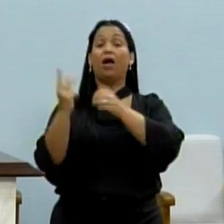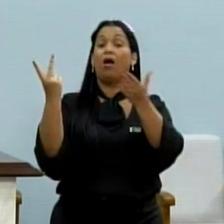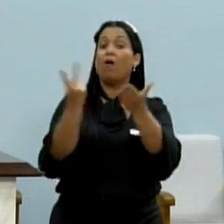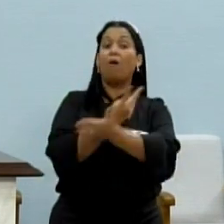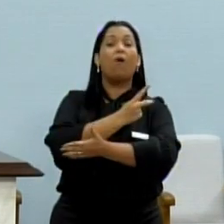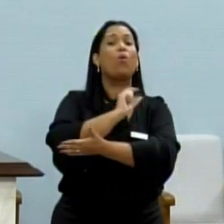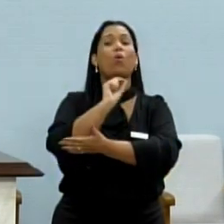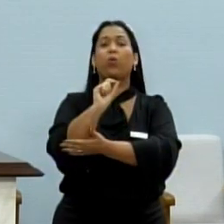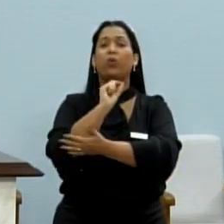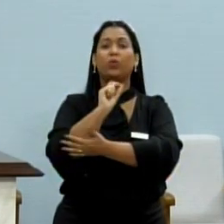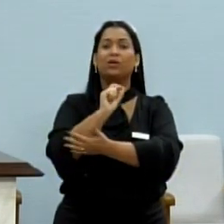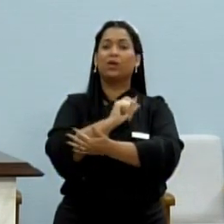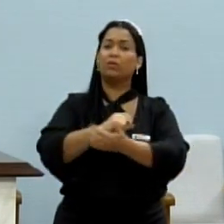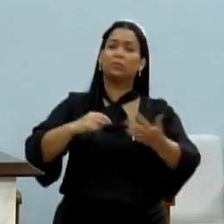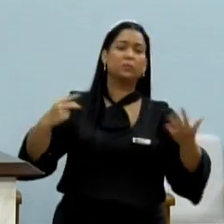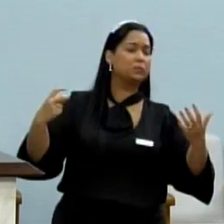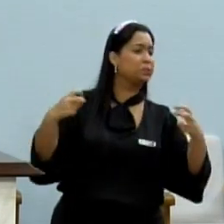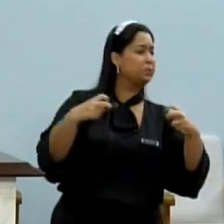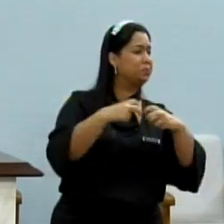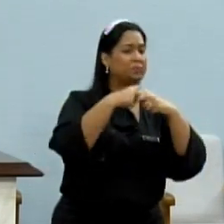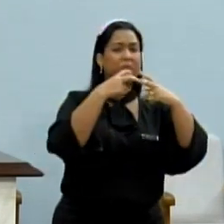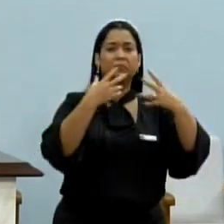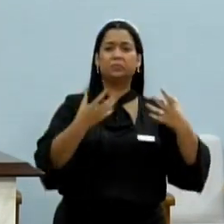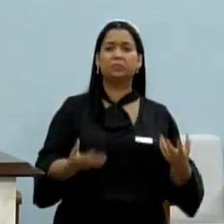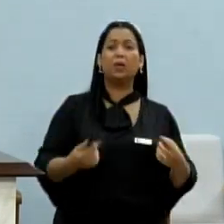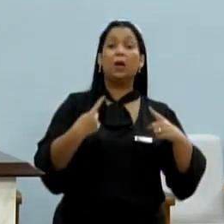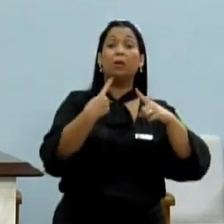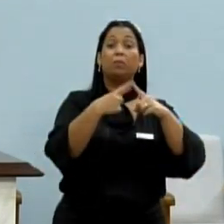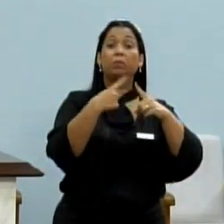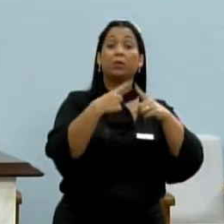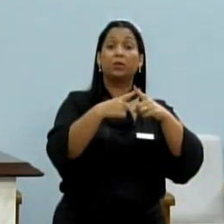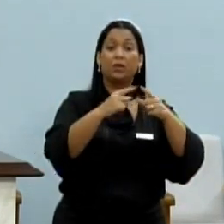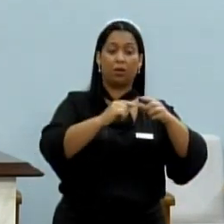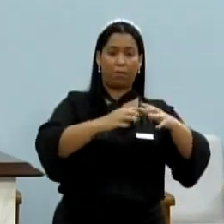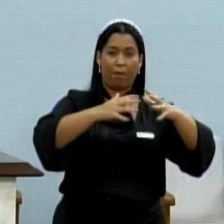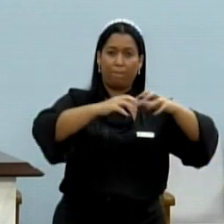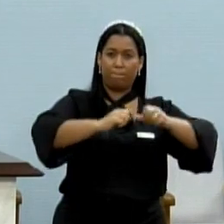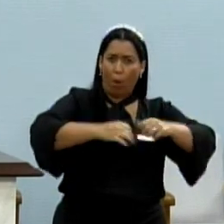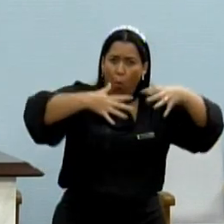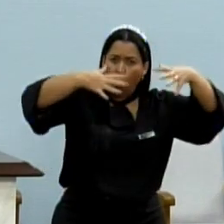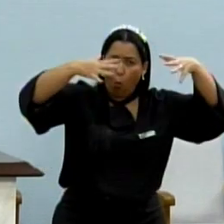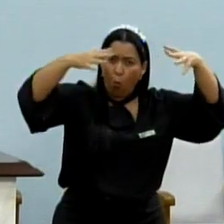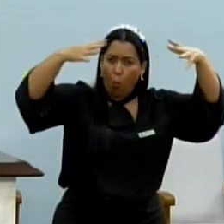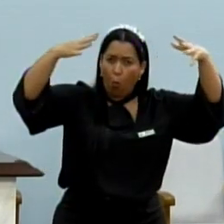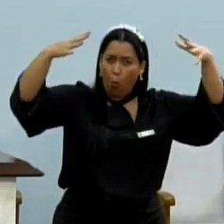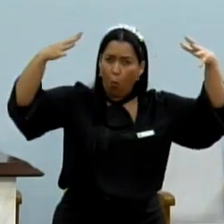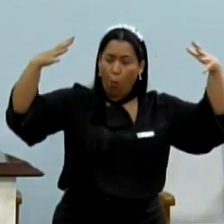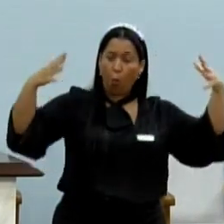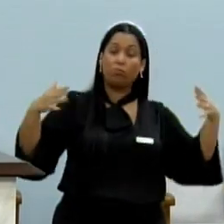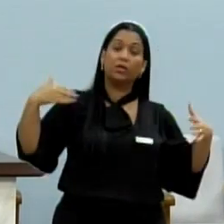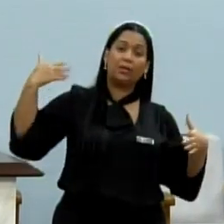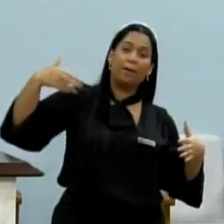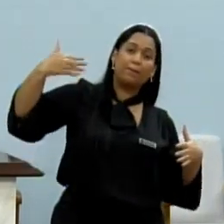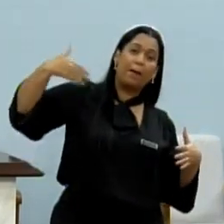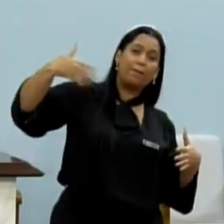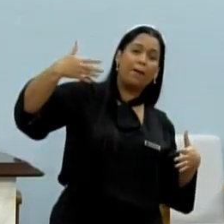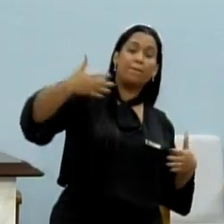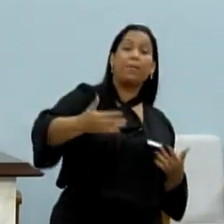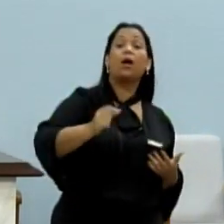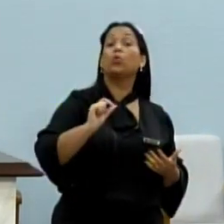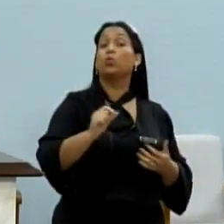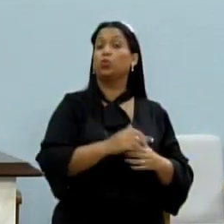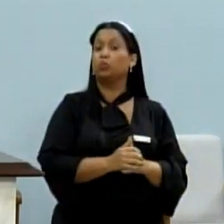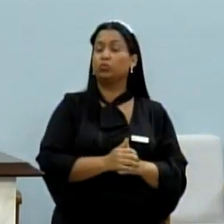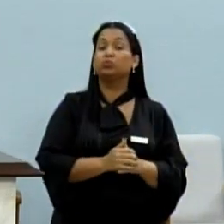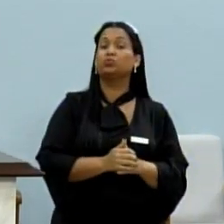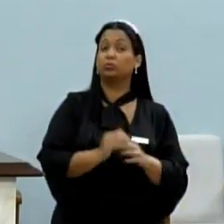vítimas de um acidente fatal na explosão da mina na qual trabalhavam. De lá para cá, os números